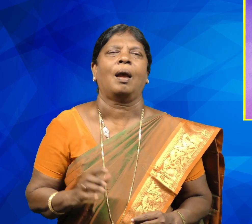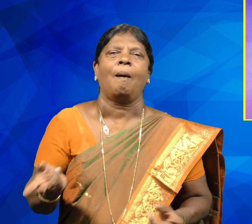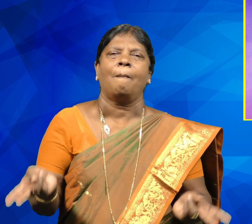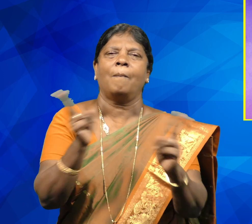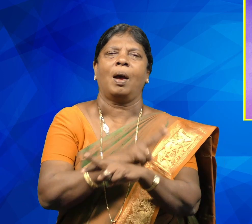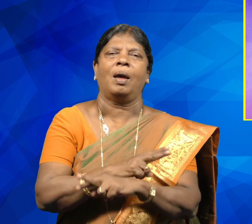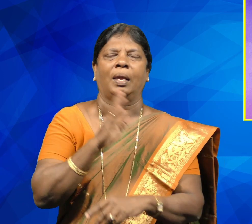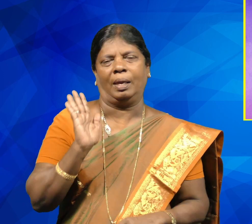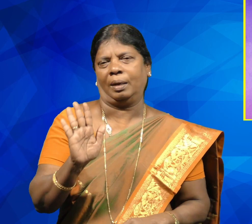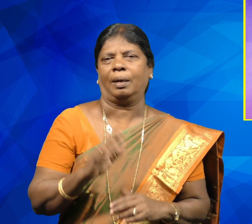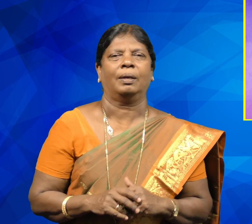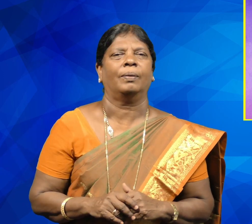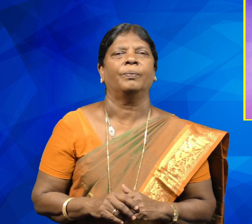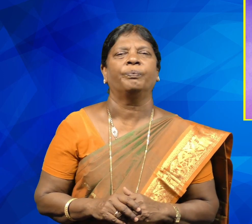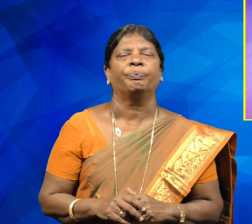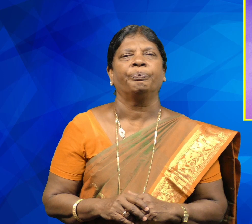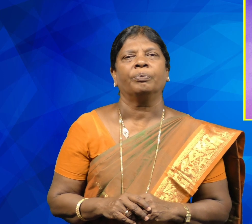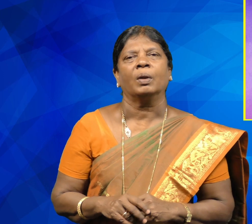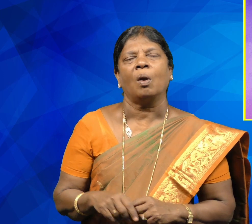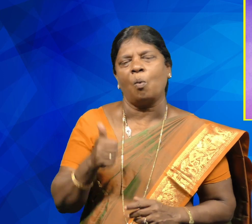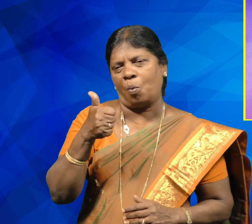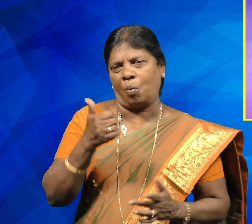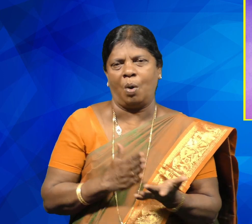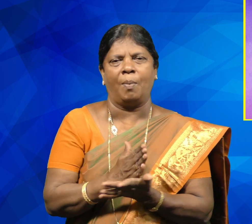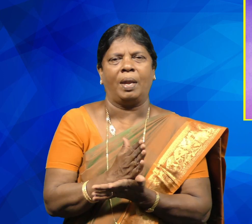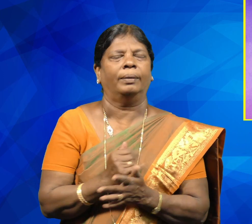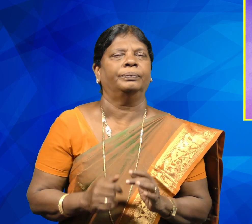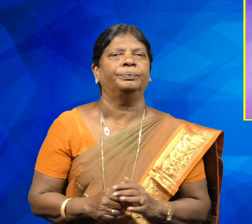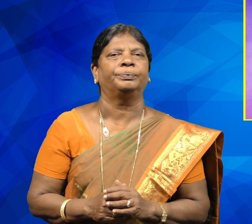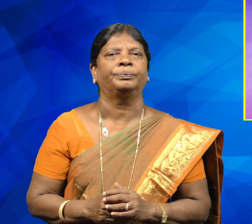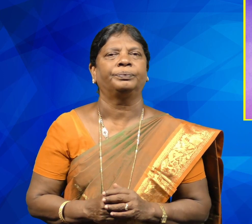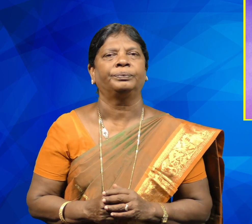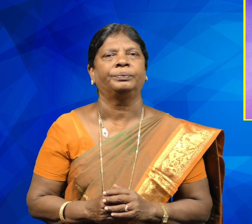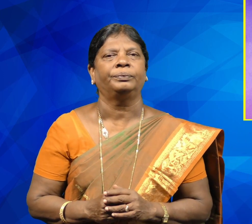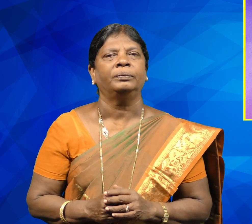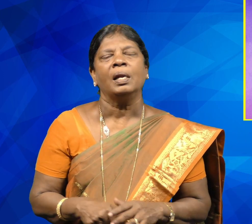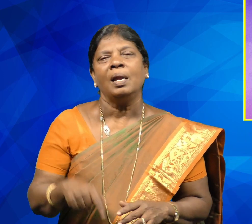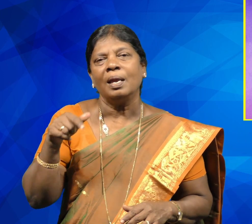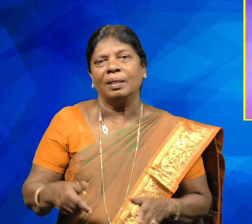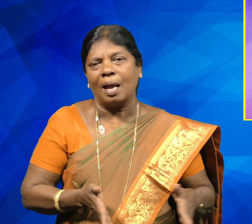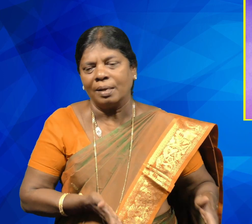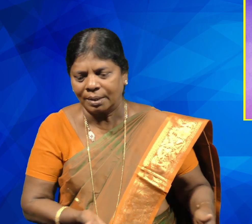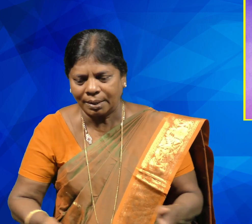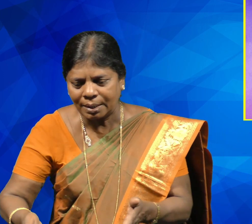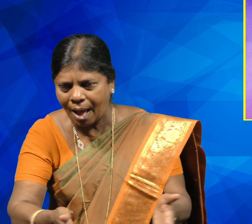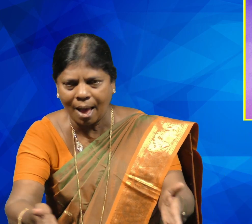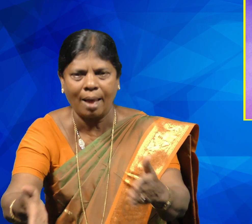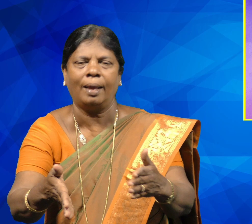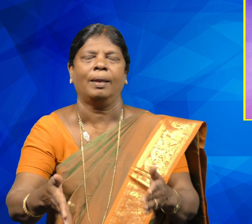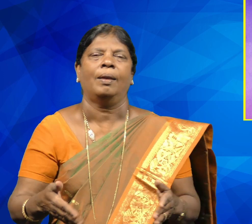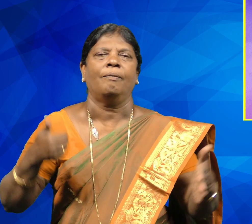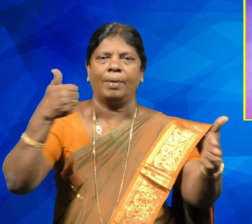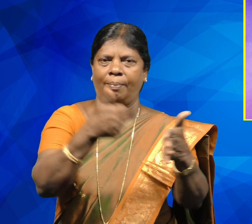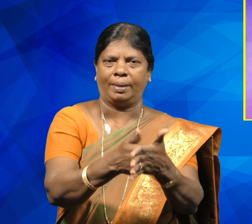நிகழ்வாக மாறிவிட்டது என்பது உண்மையான காரியம். இந்த சாலை விபத்தை மட்டும்